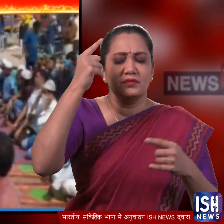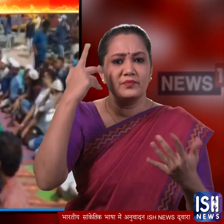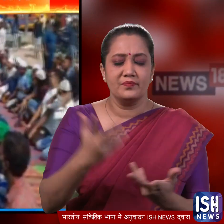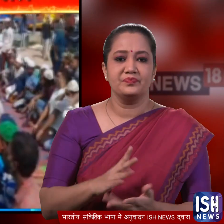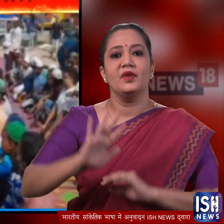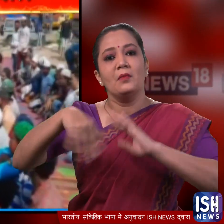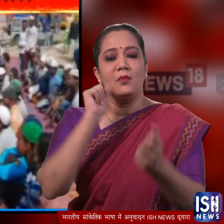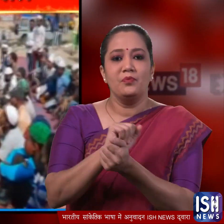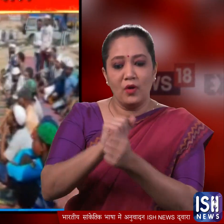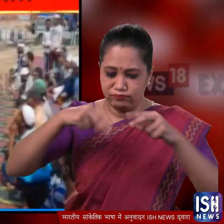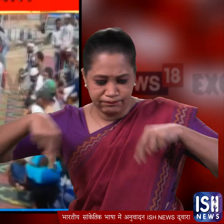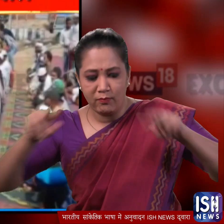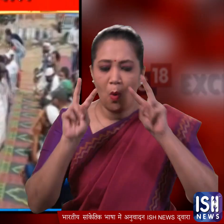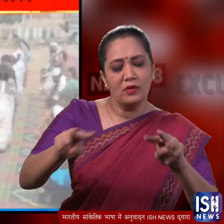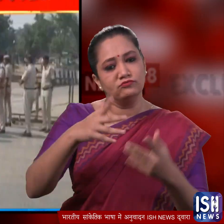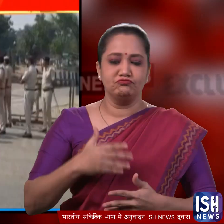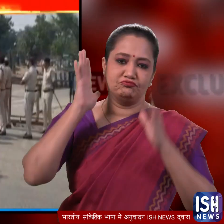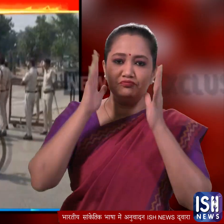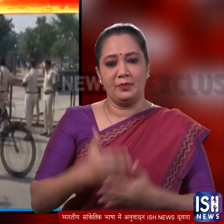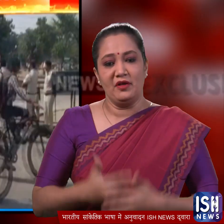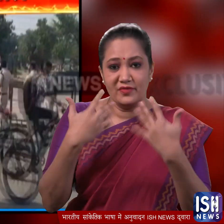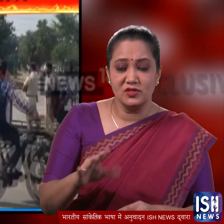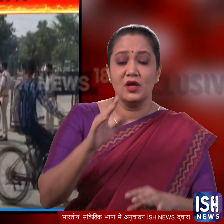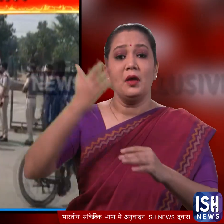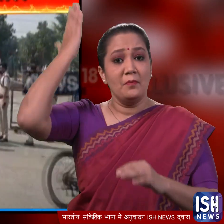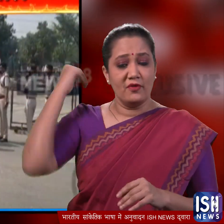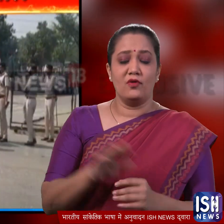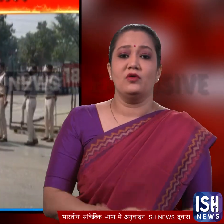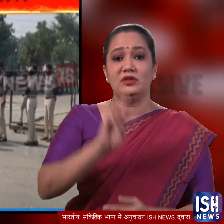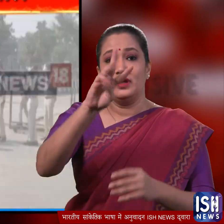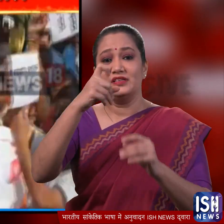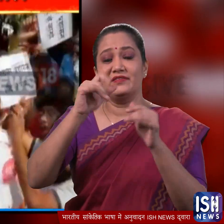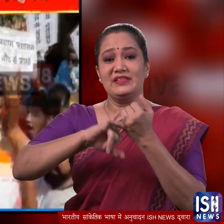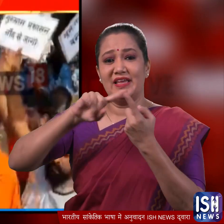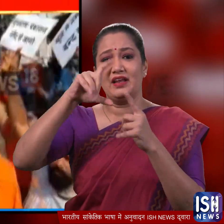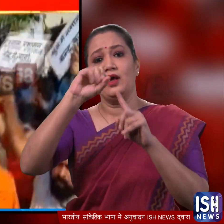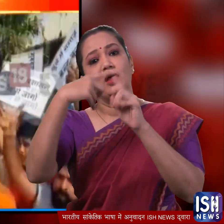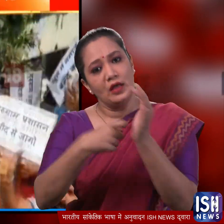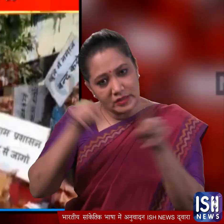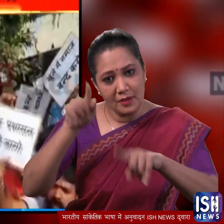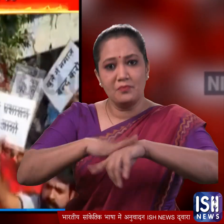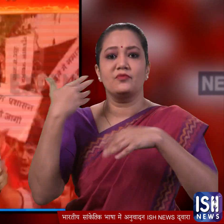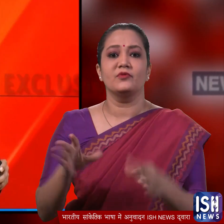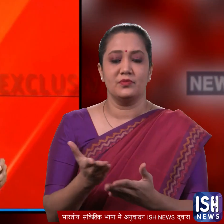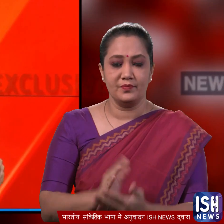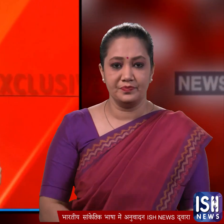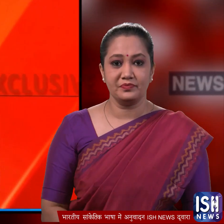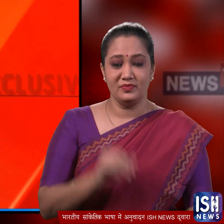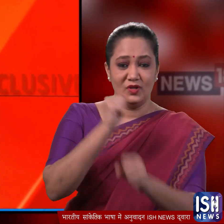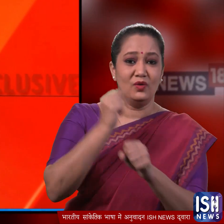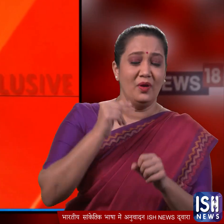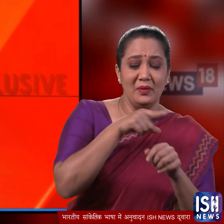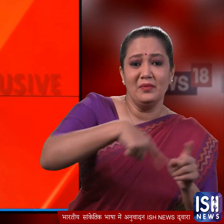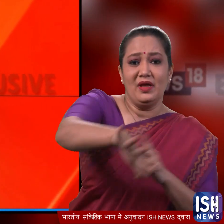बाद में उन लोगों ने पुलिस की सुरक्षा में नमाज पढ़ी। इससे पहले गुरुग्राम के सेक्टर 47 में भी ये मुद्दा तूल पकड़ चुका है। सौभाग्य की एक बात है